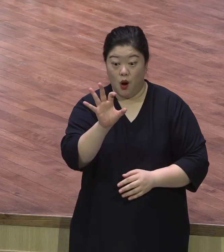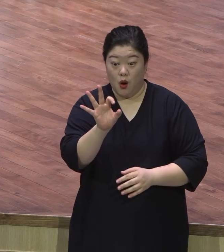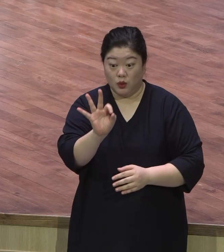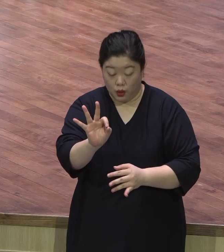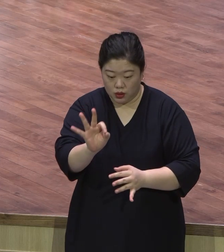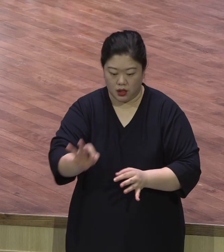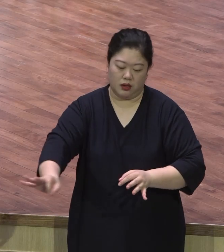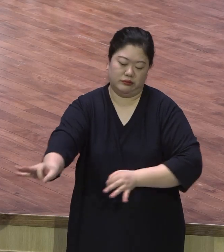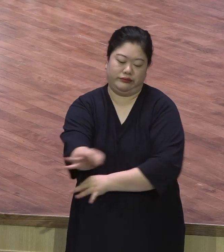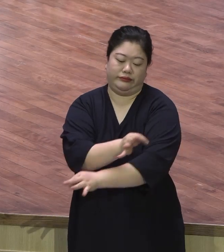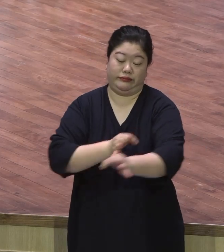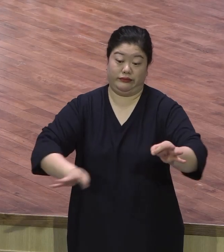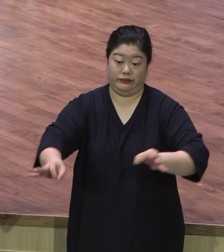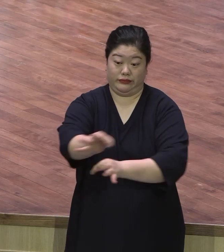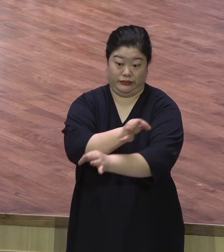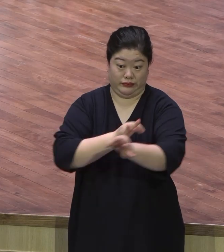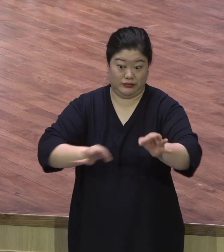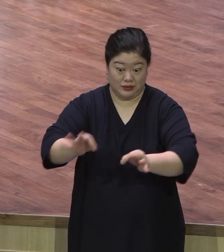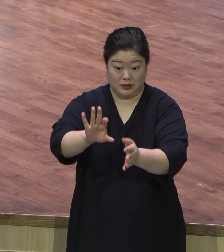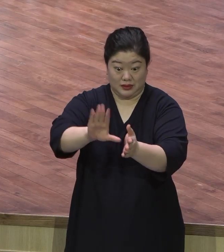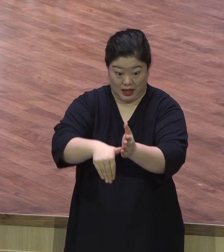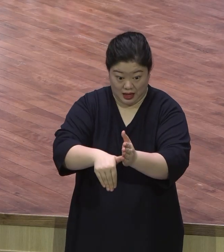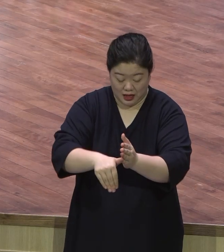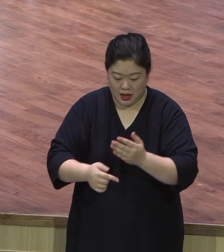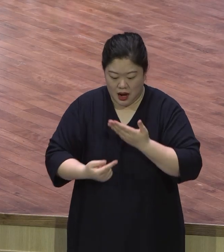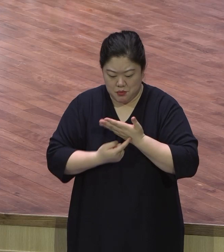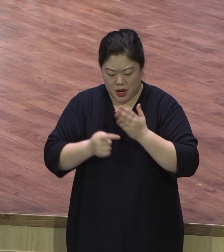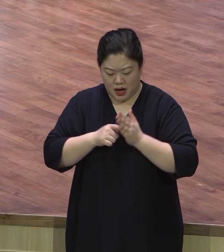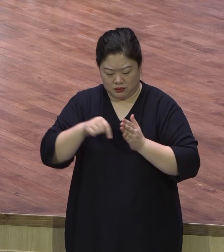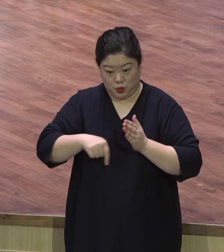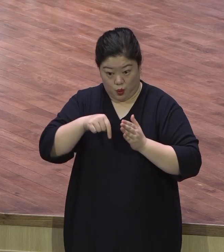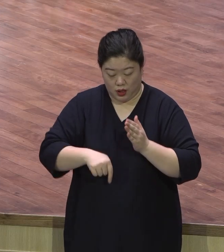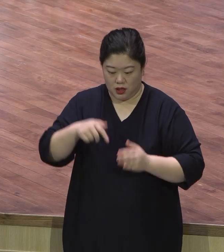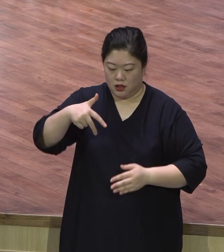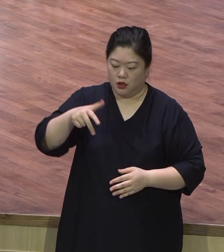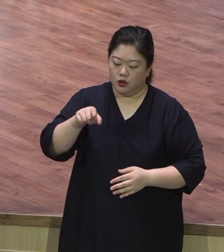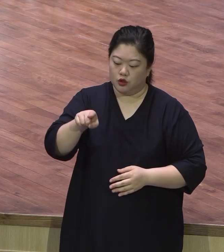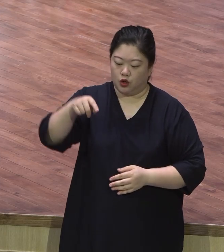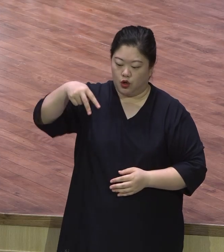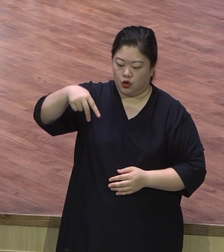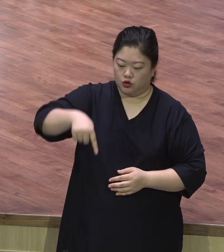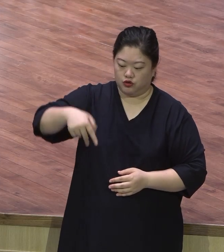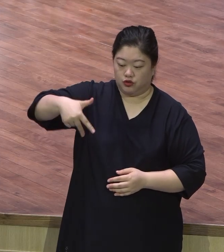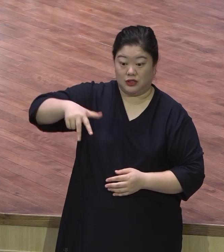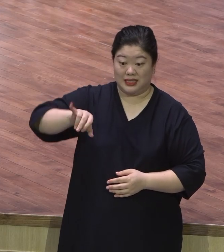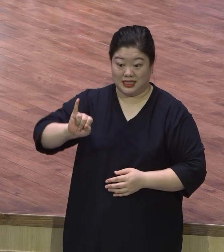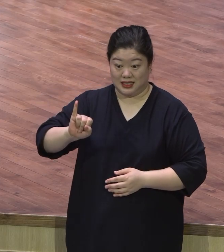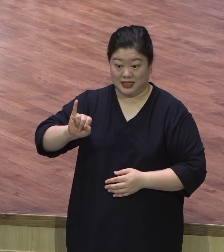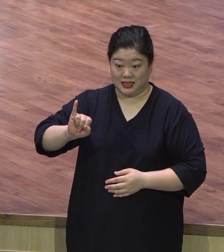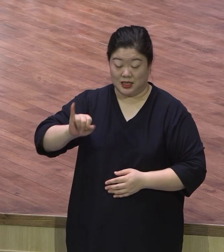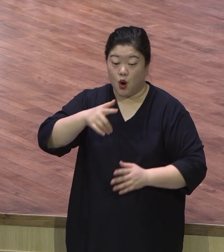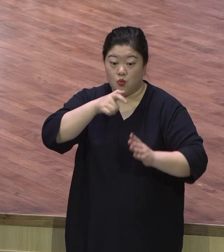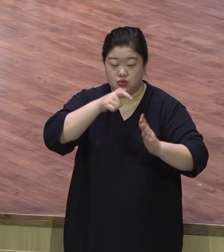저수지에 저수지를 결코 넘치는 일이 없다